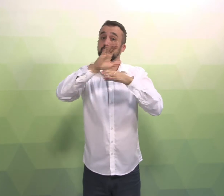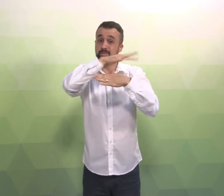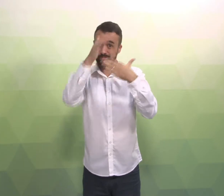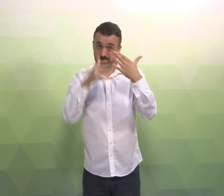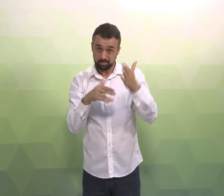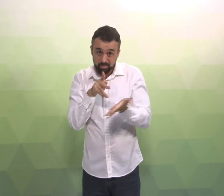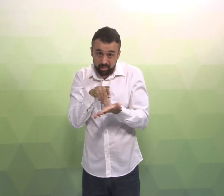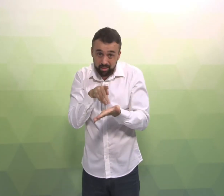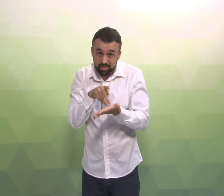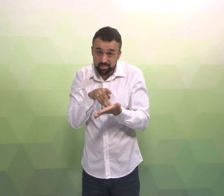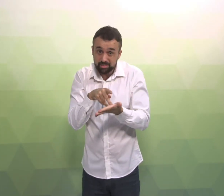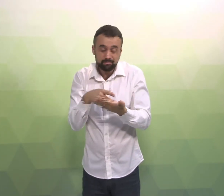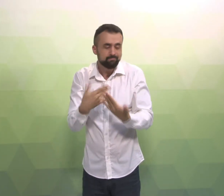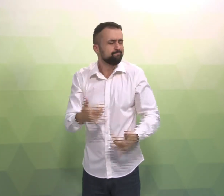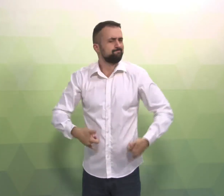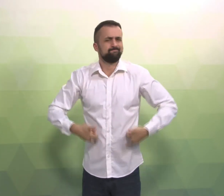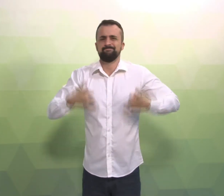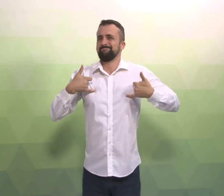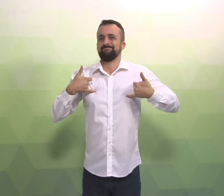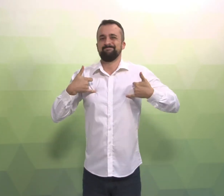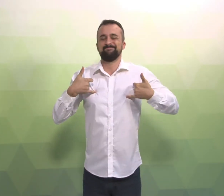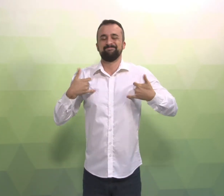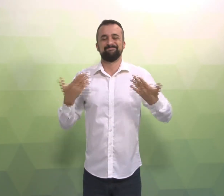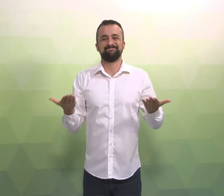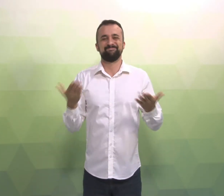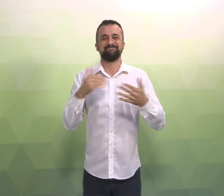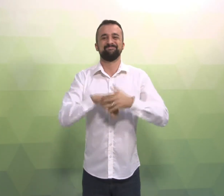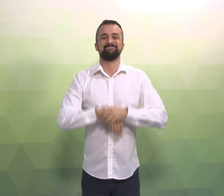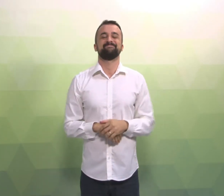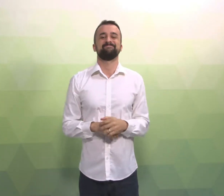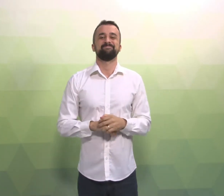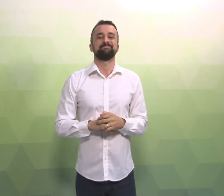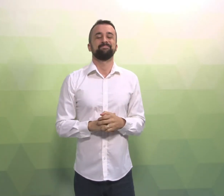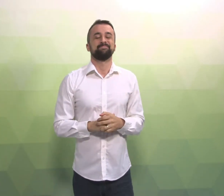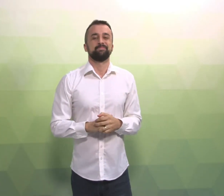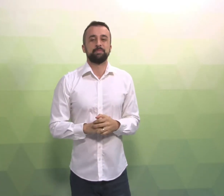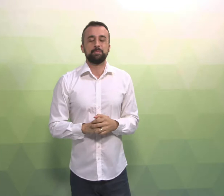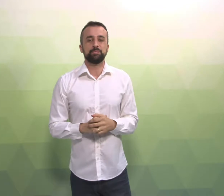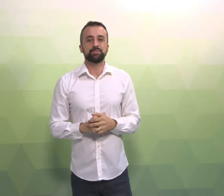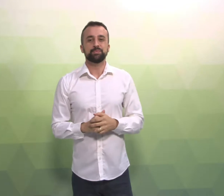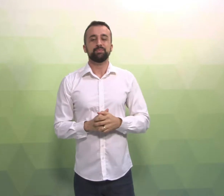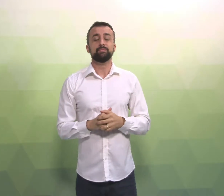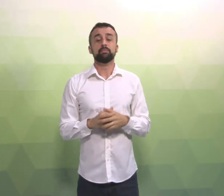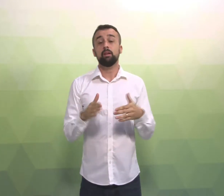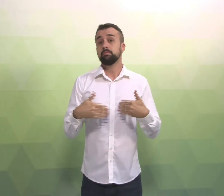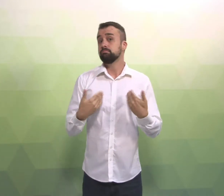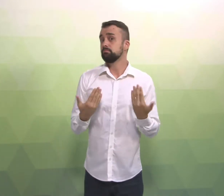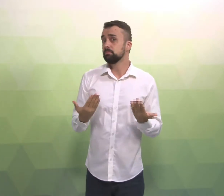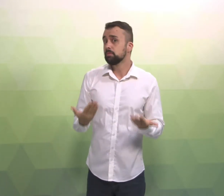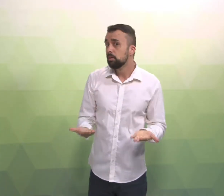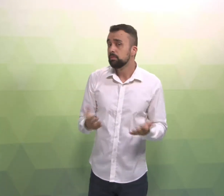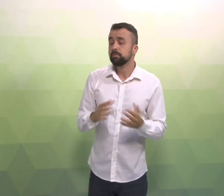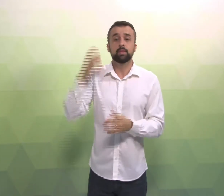aqui no SEAD do IFMG com o curso de Libras, não é mesmo? Com muito orgulho.